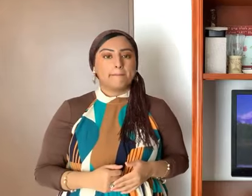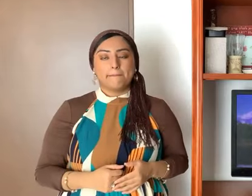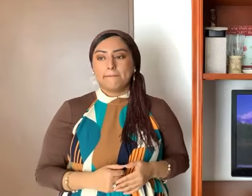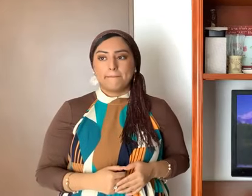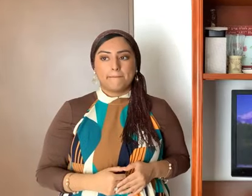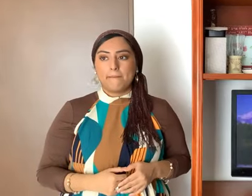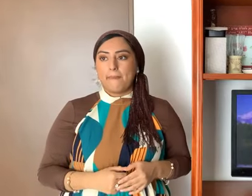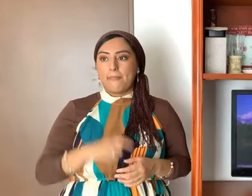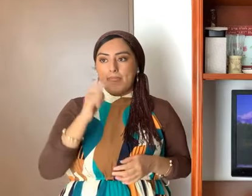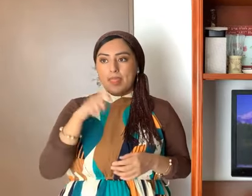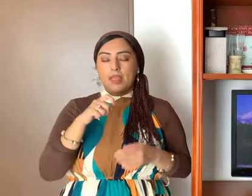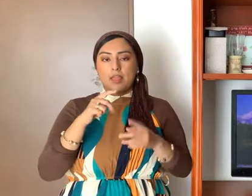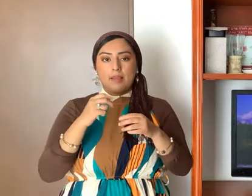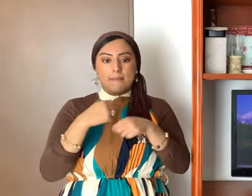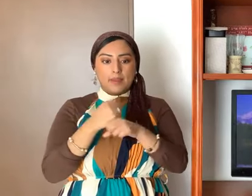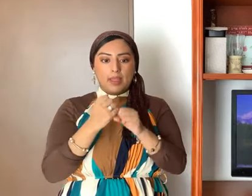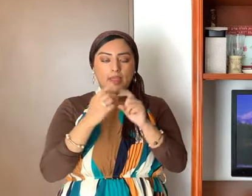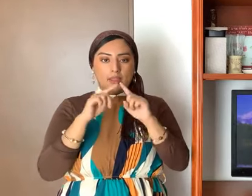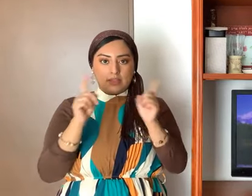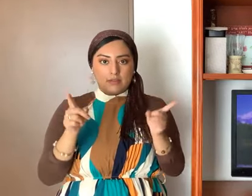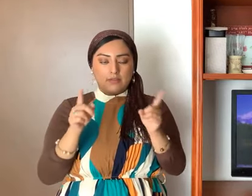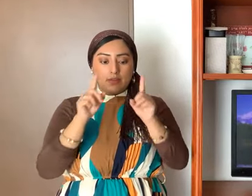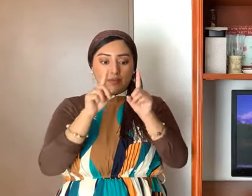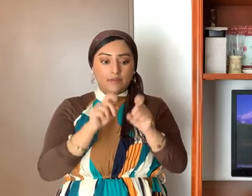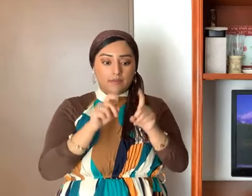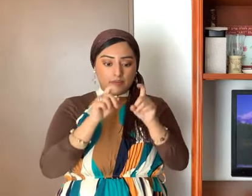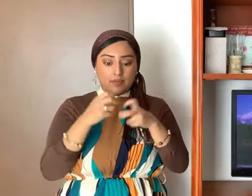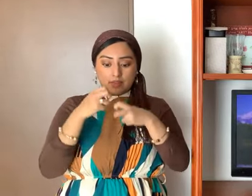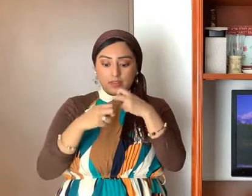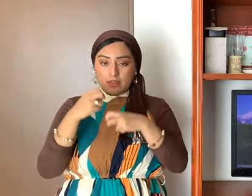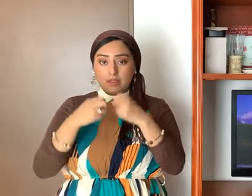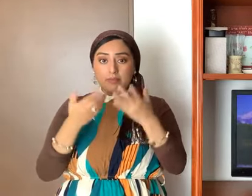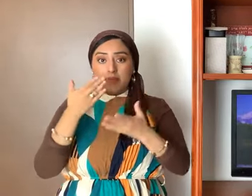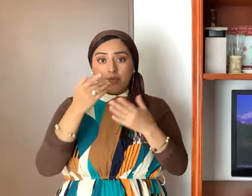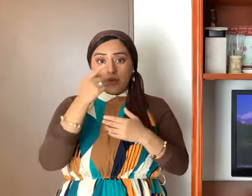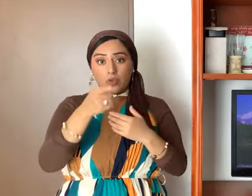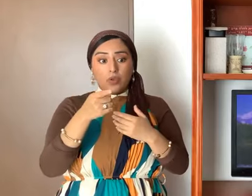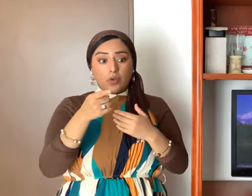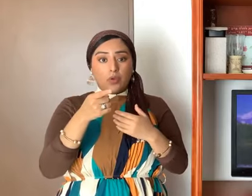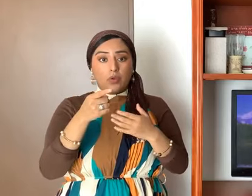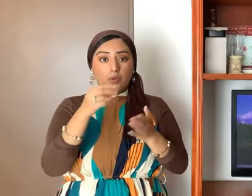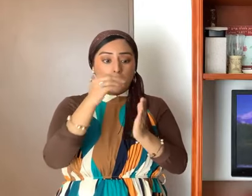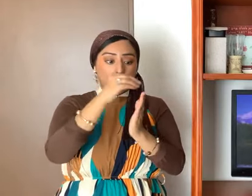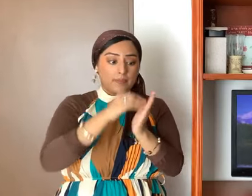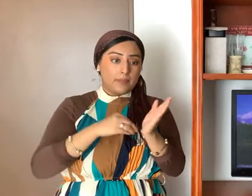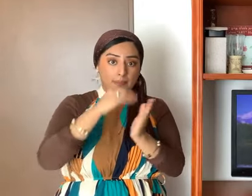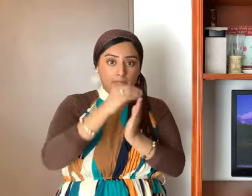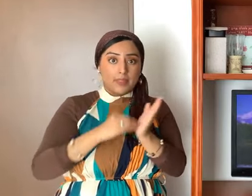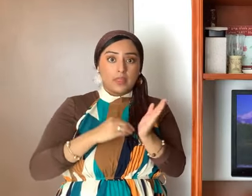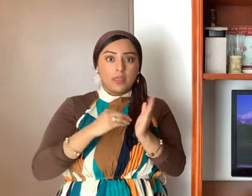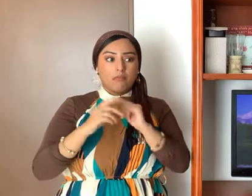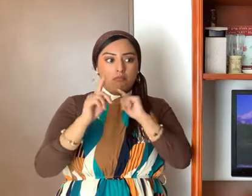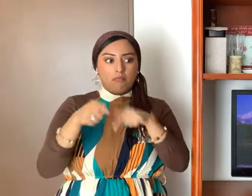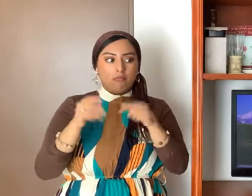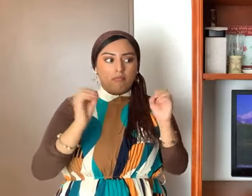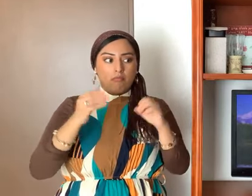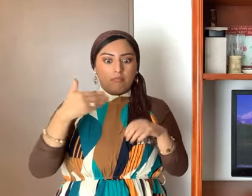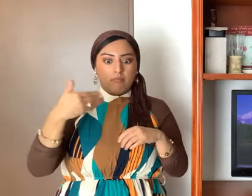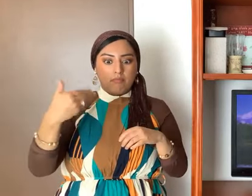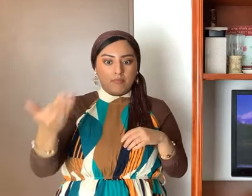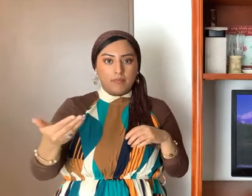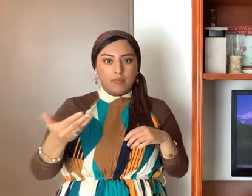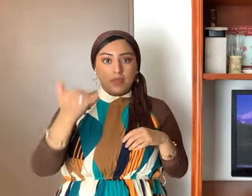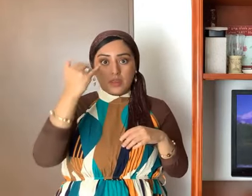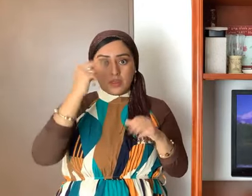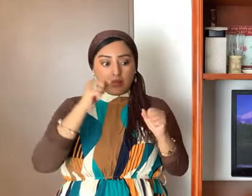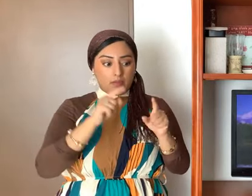No, hay que hacer la diferencia. Una prueba y una tribulación es que a lo mejor tú estás haciendo un trámite y no te dan respuesta. Y el Eterno te